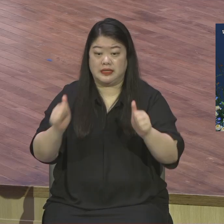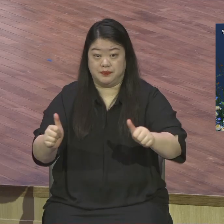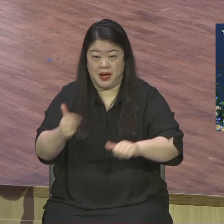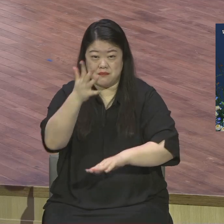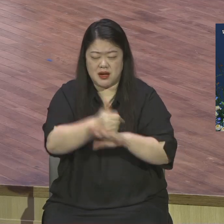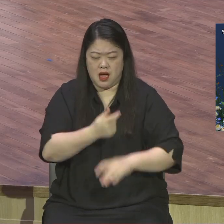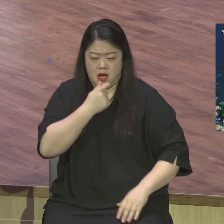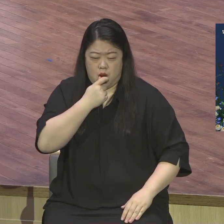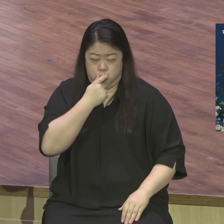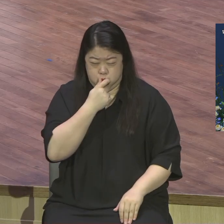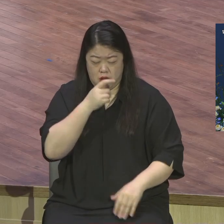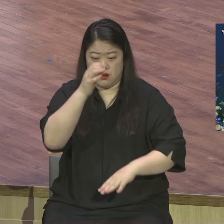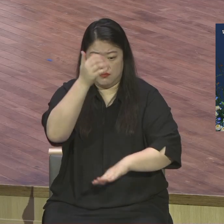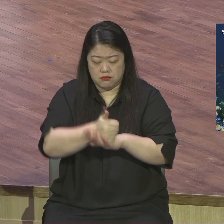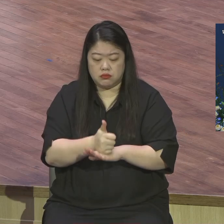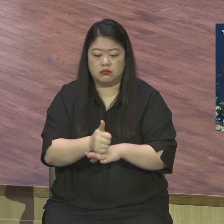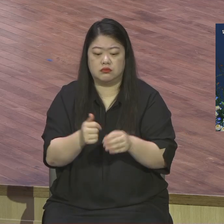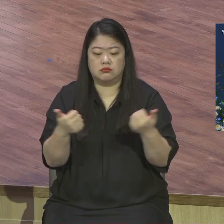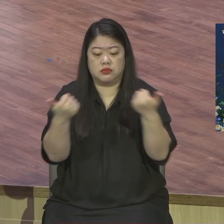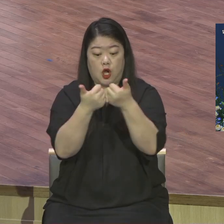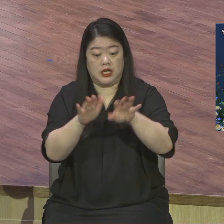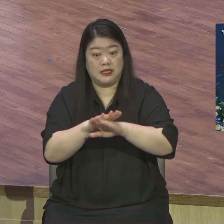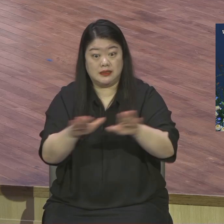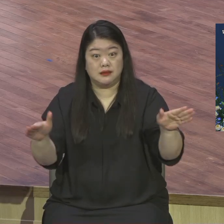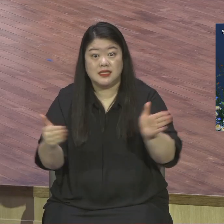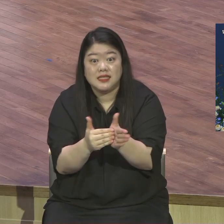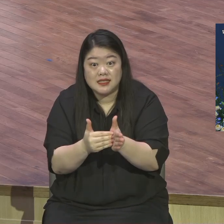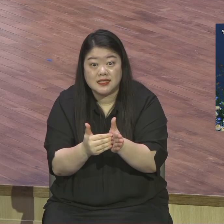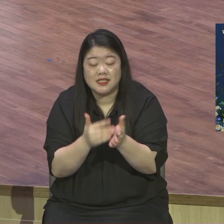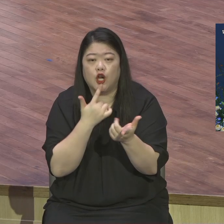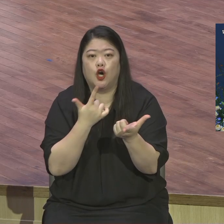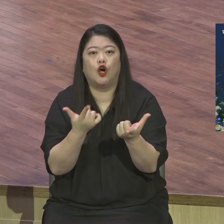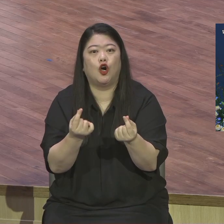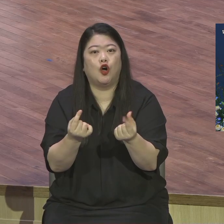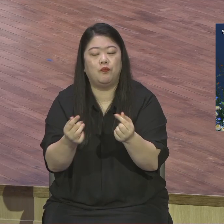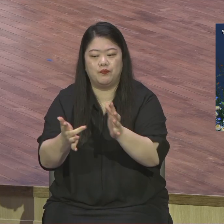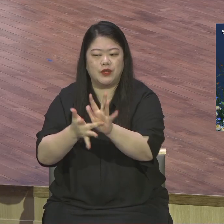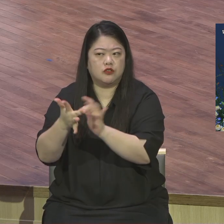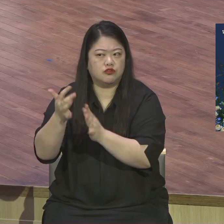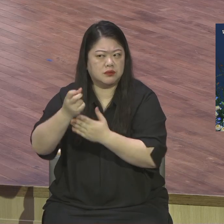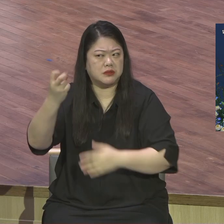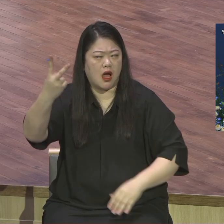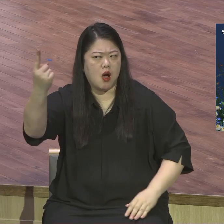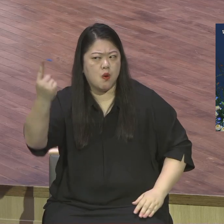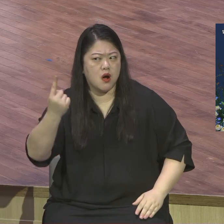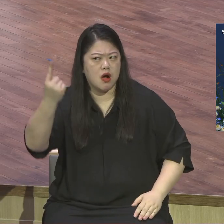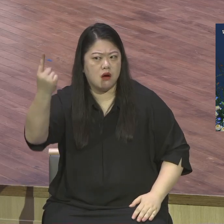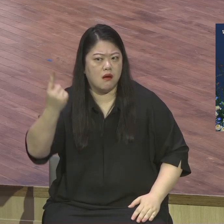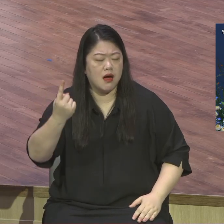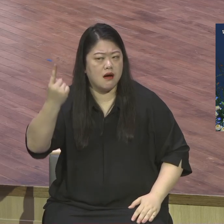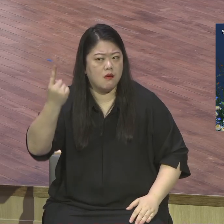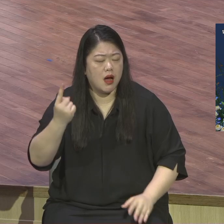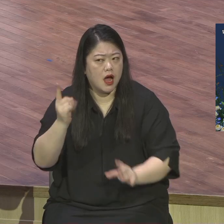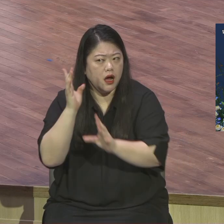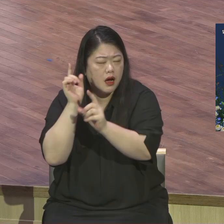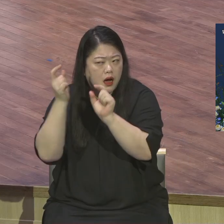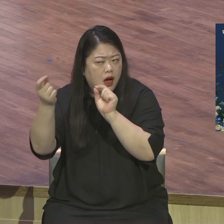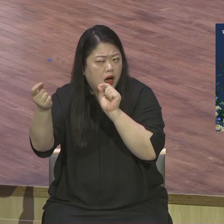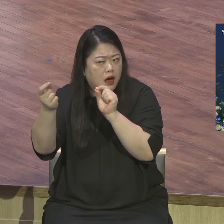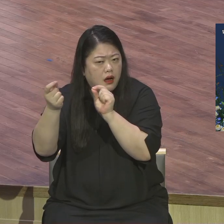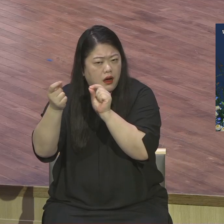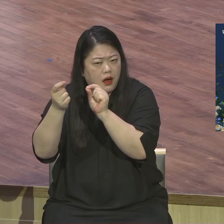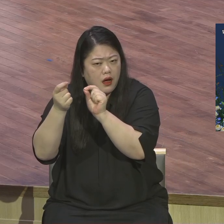종말이 지금 다 왔다. 예수님 곧 오실 것이다. 하는 의식을 가지고